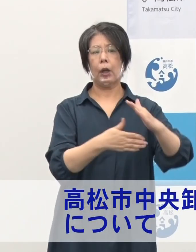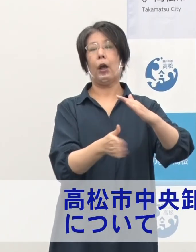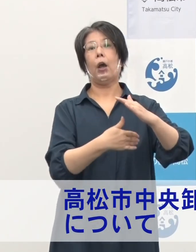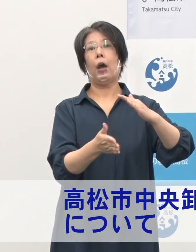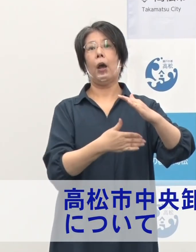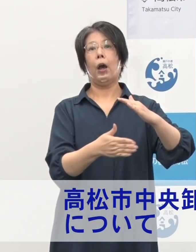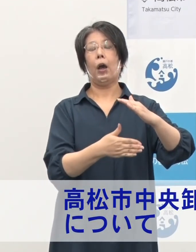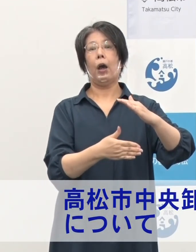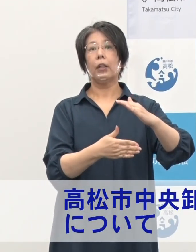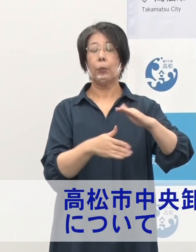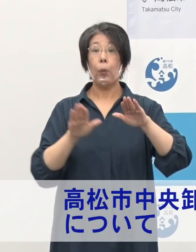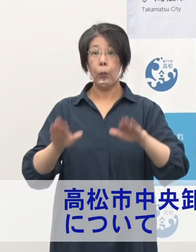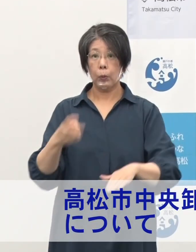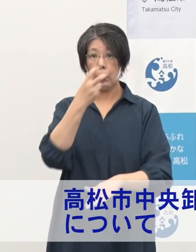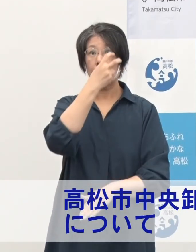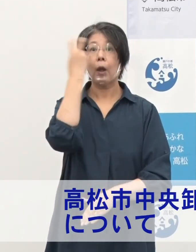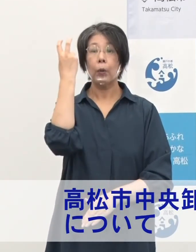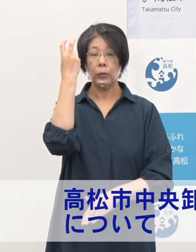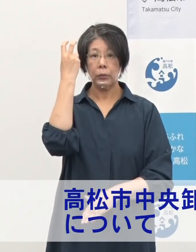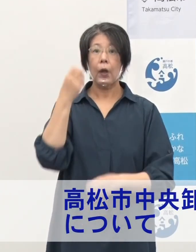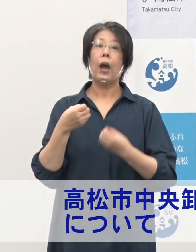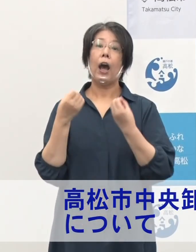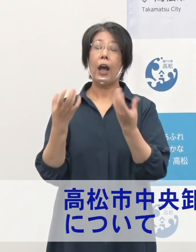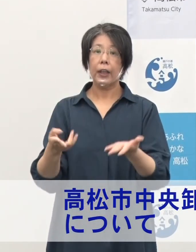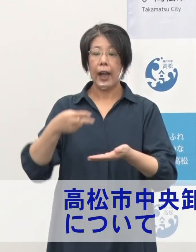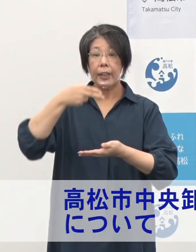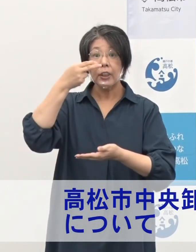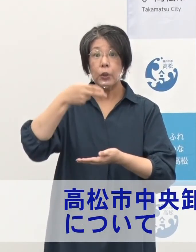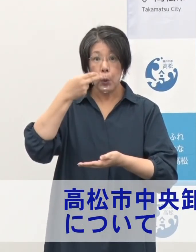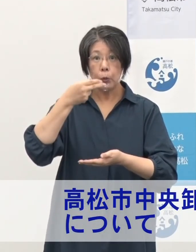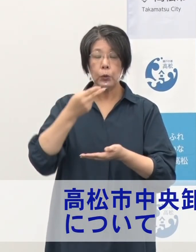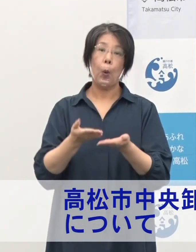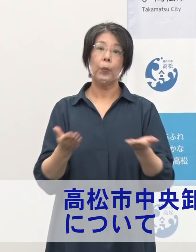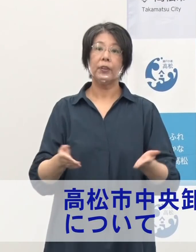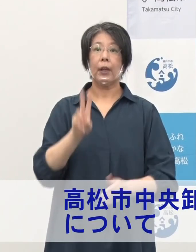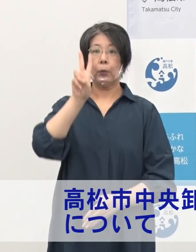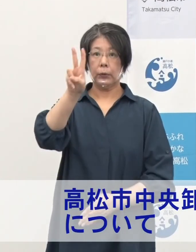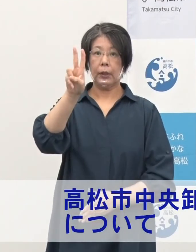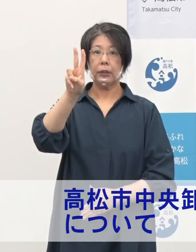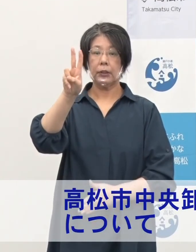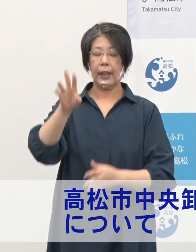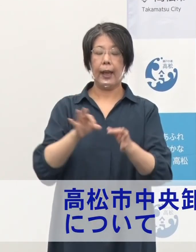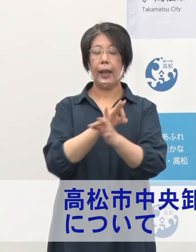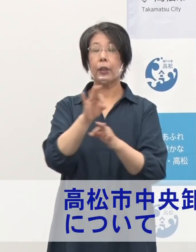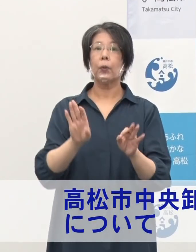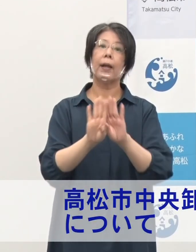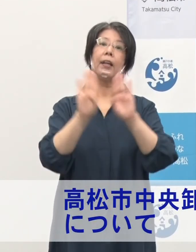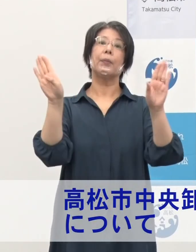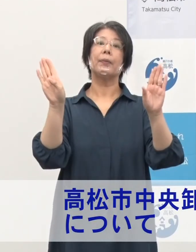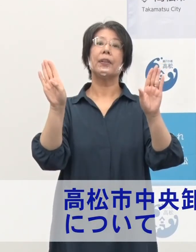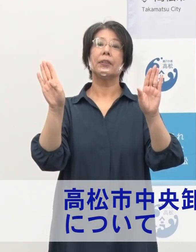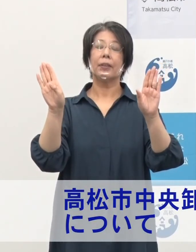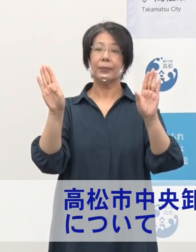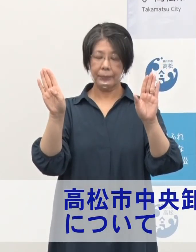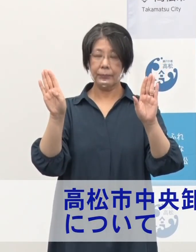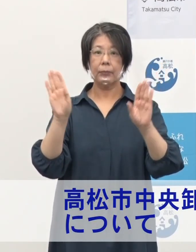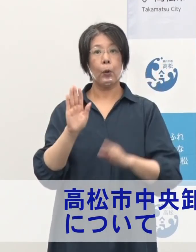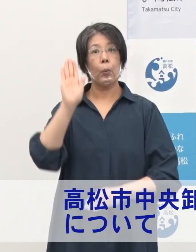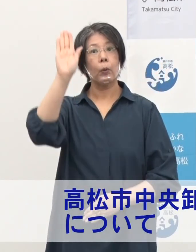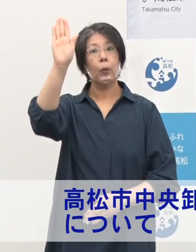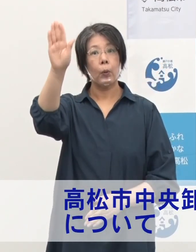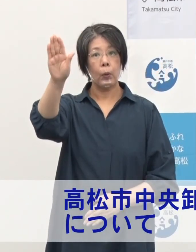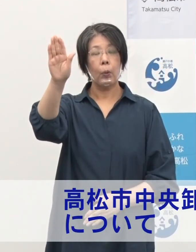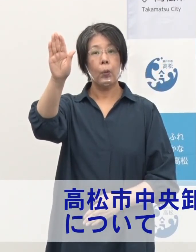本日の時点では新たに飲食店2店舗が営業を開始しているところでありますし今後